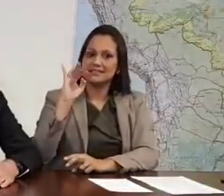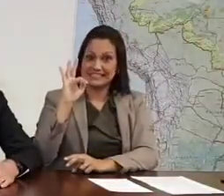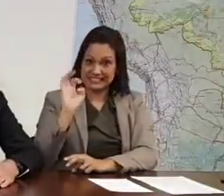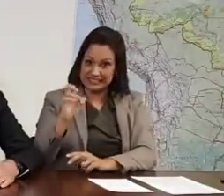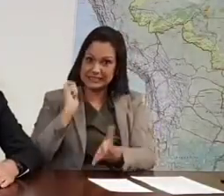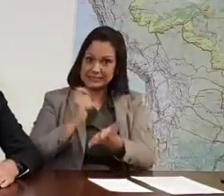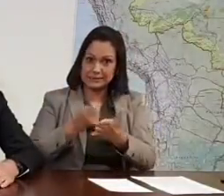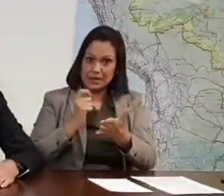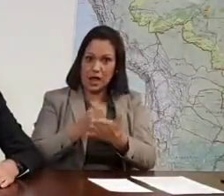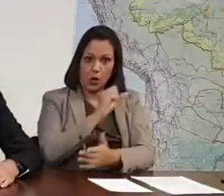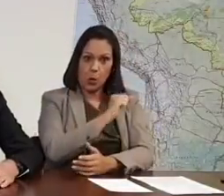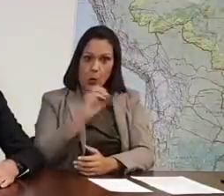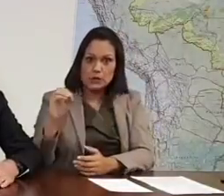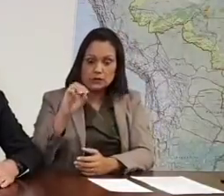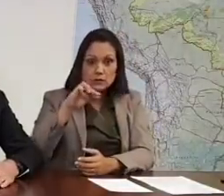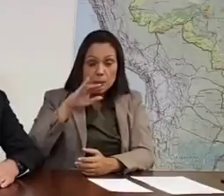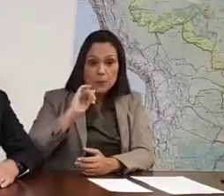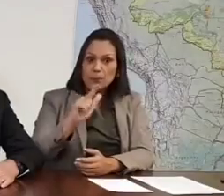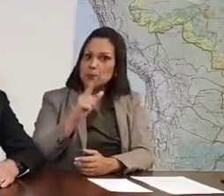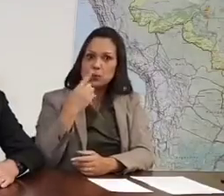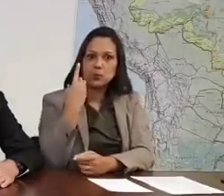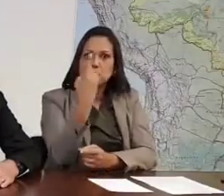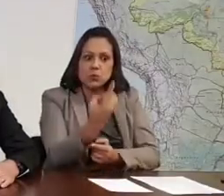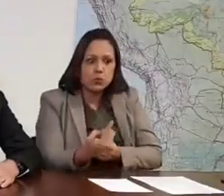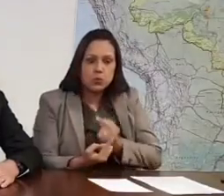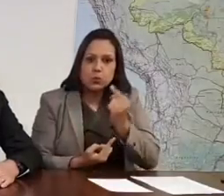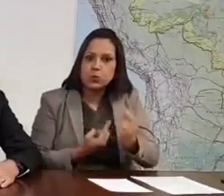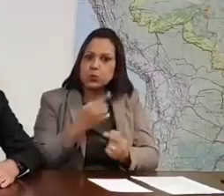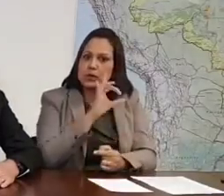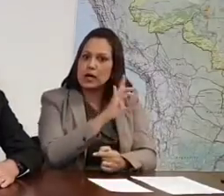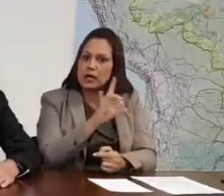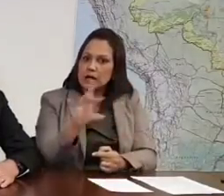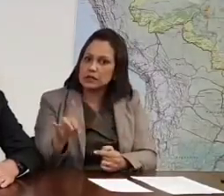realmente o seu sinal poder ser utilizado, tendo em vista ele ter